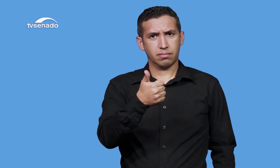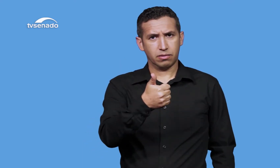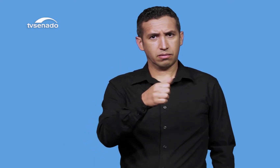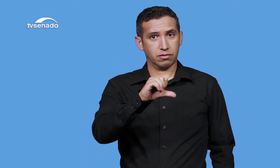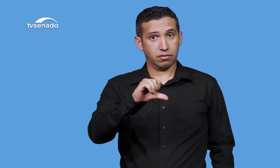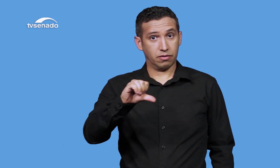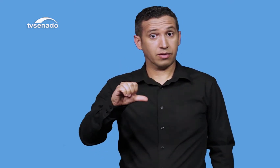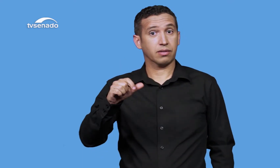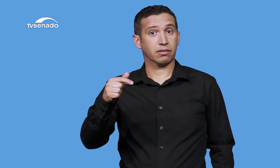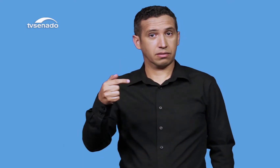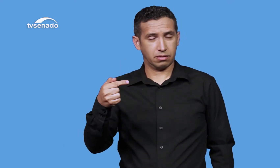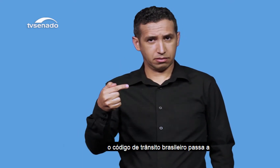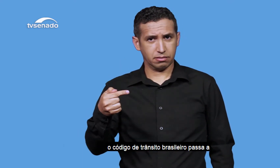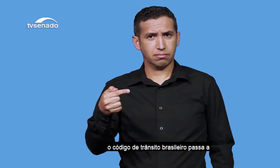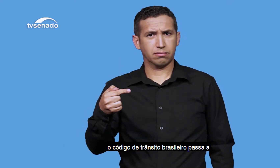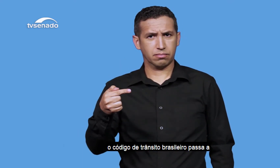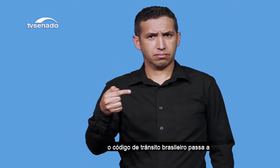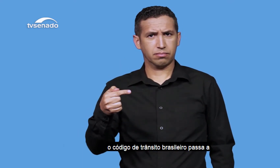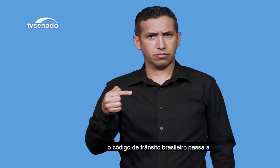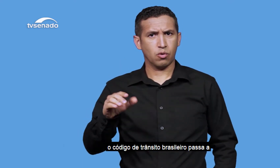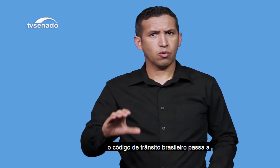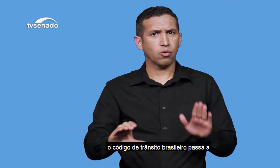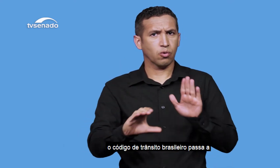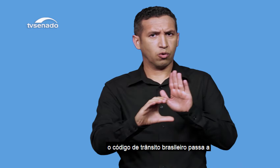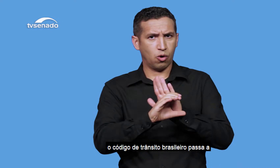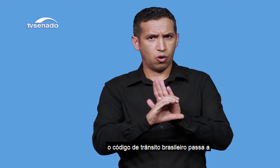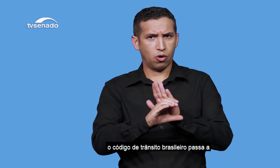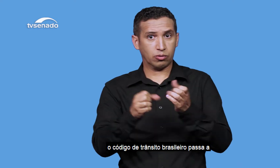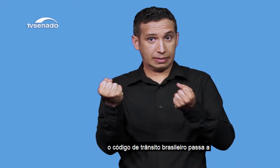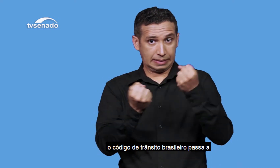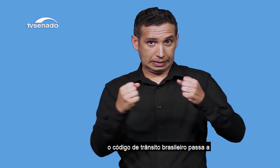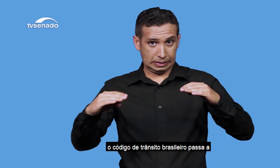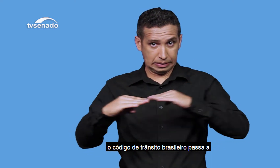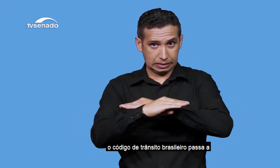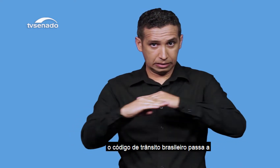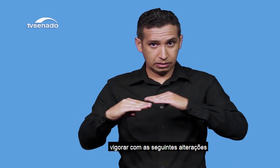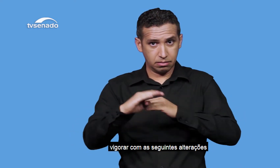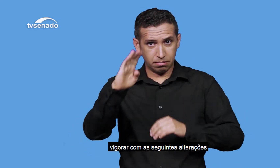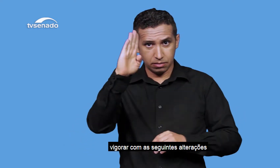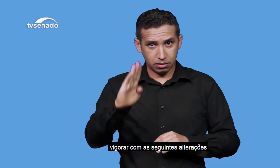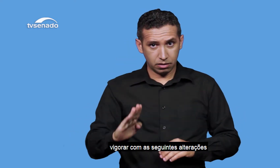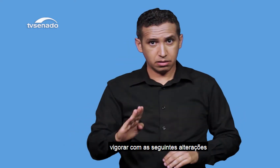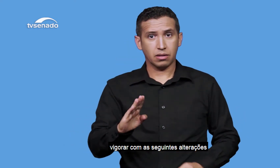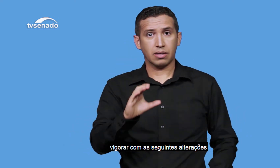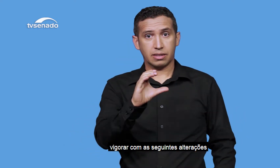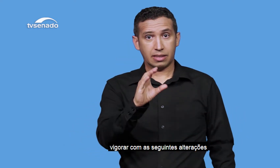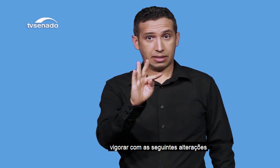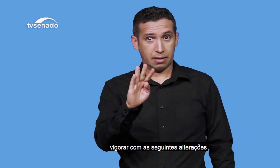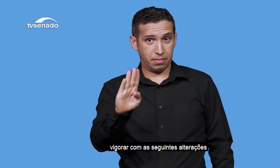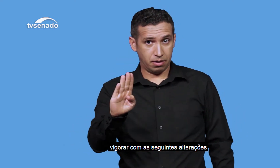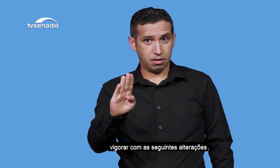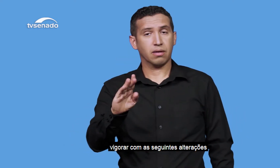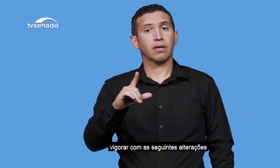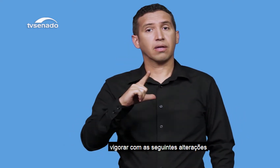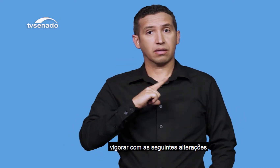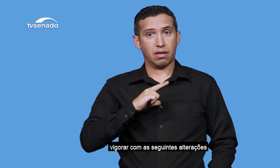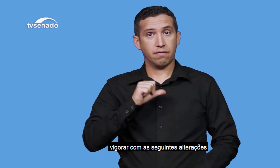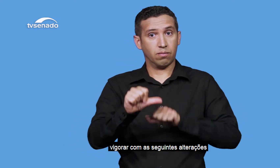1997 o código de trânsito brasileiro passa a vigorar com as seguintes alterações